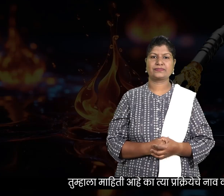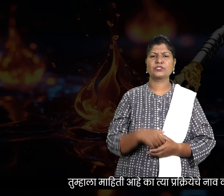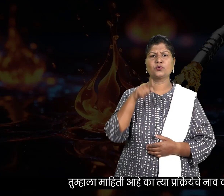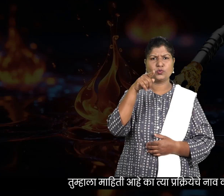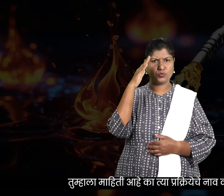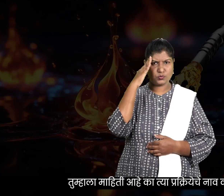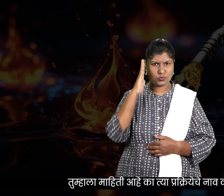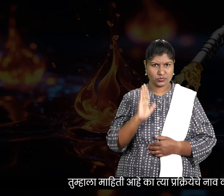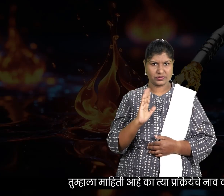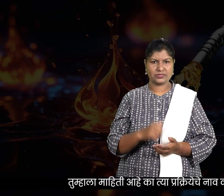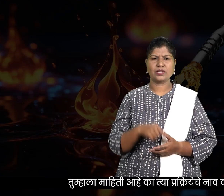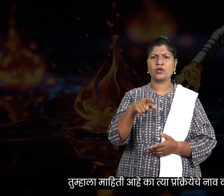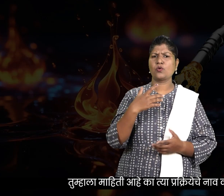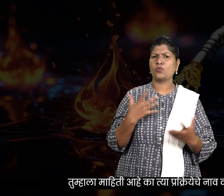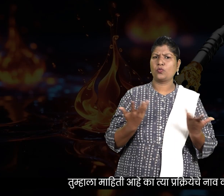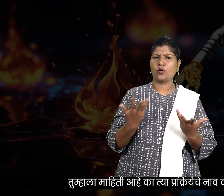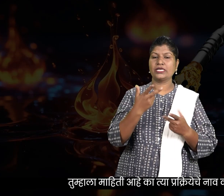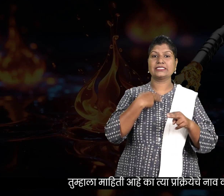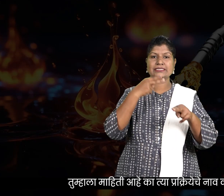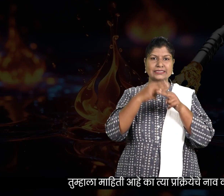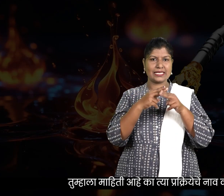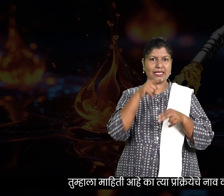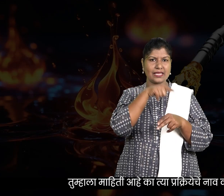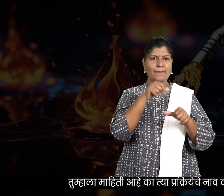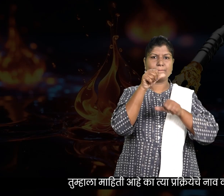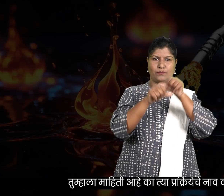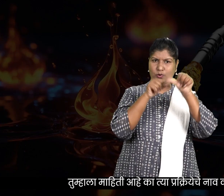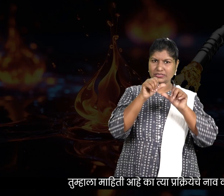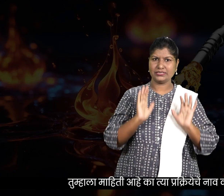तुम्हाला माहित आहे का की त्या प्रक्रियेचे नाव काय आहे?